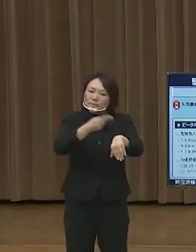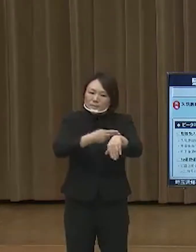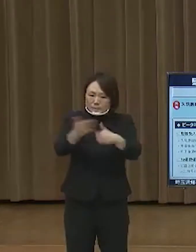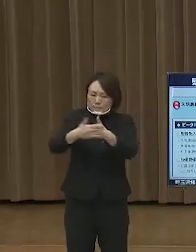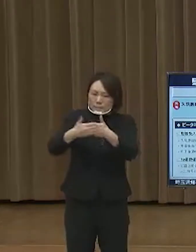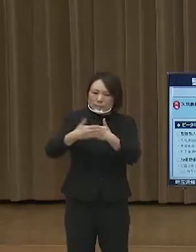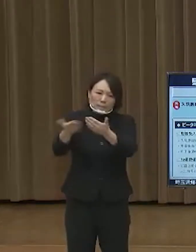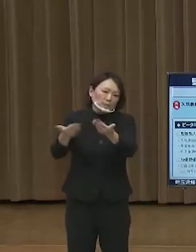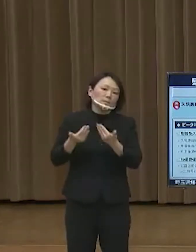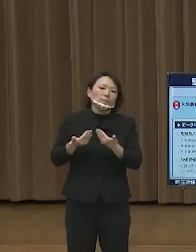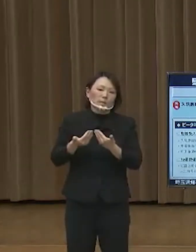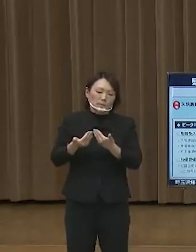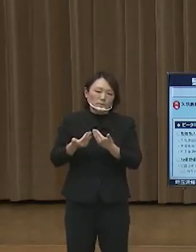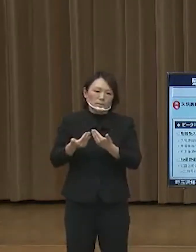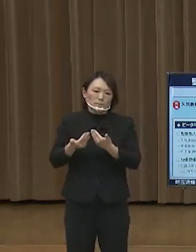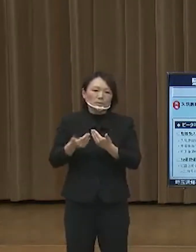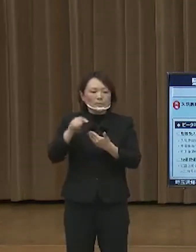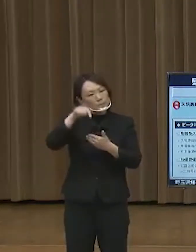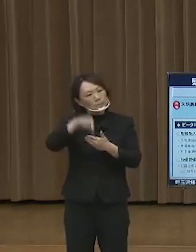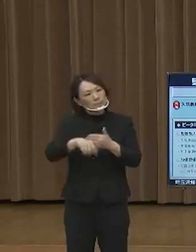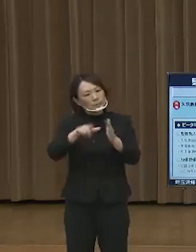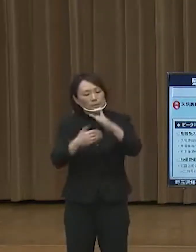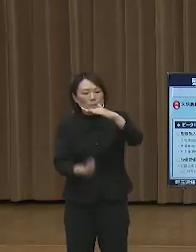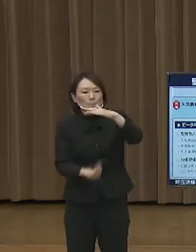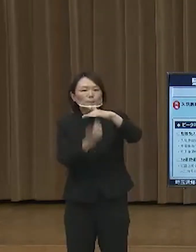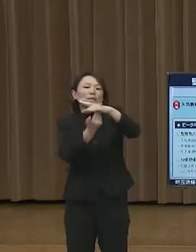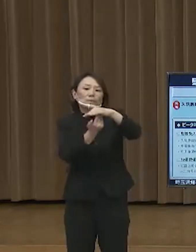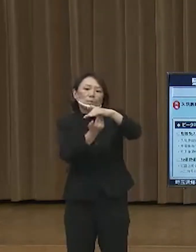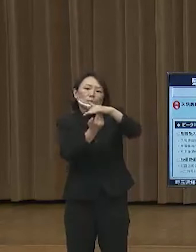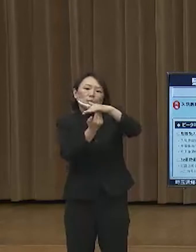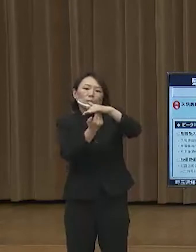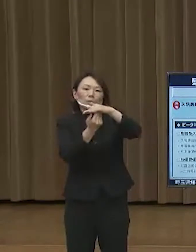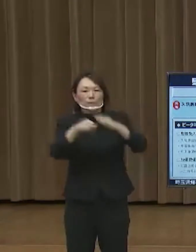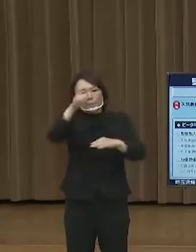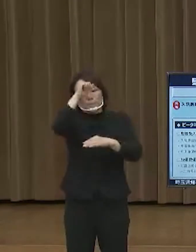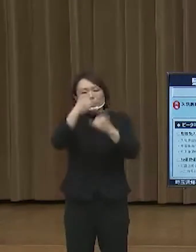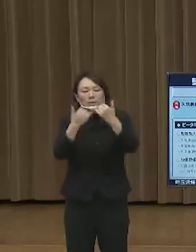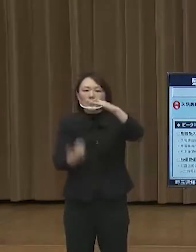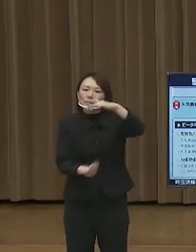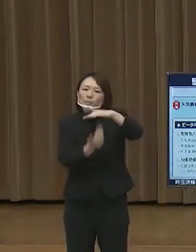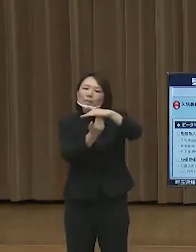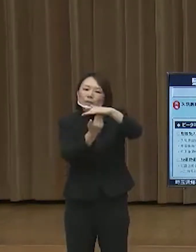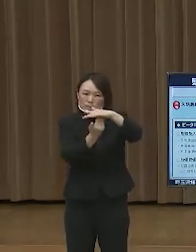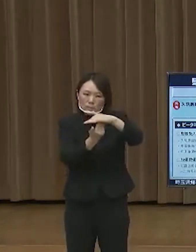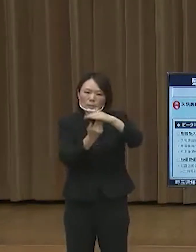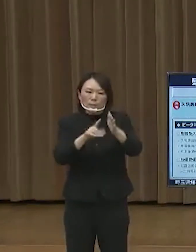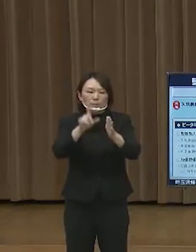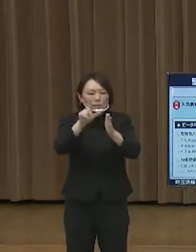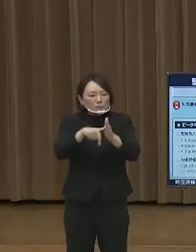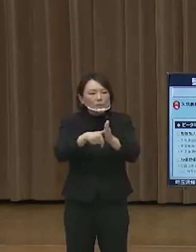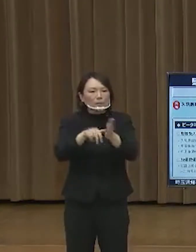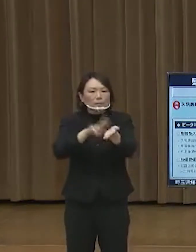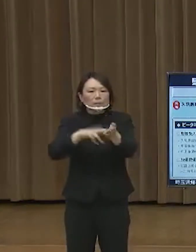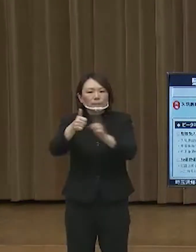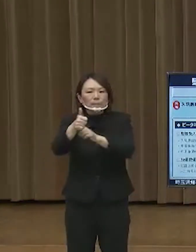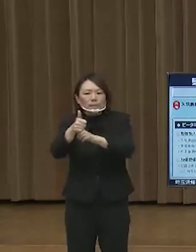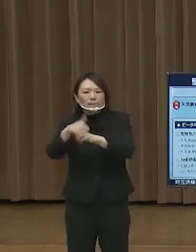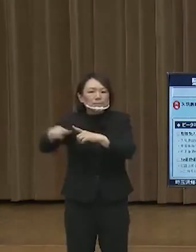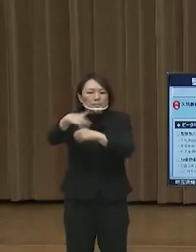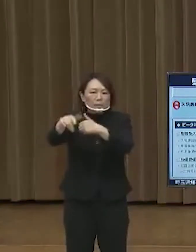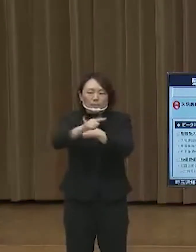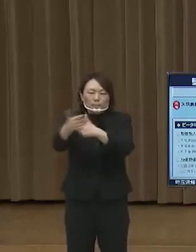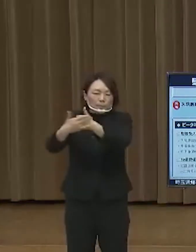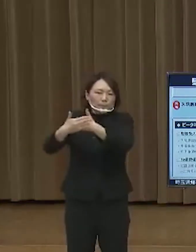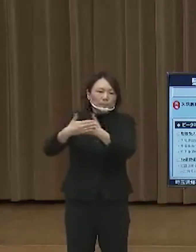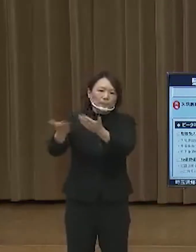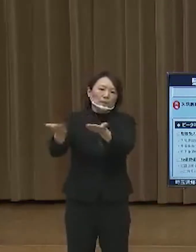に私どもは考えています。でいずれにいたしましてもピーク時の1400床については今までも申し上げてきたとおり単